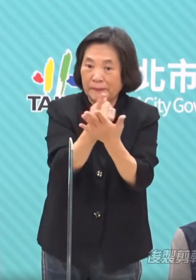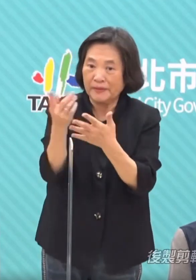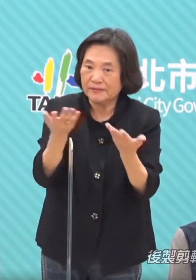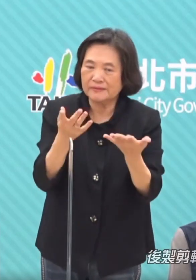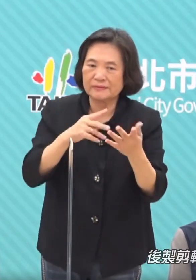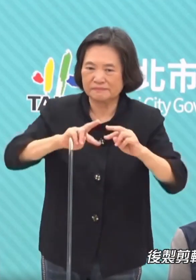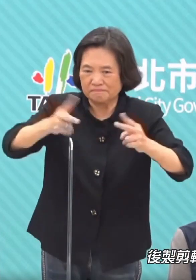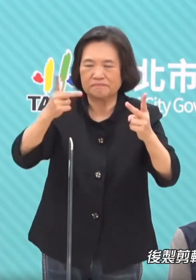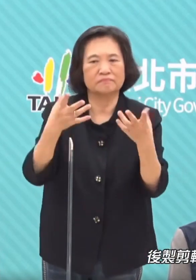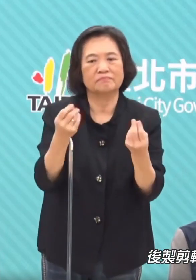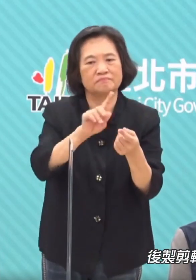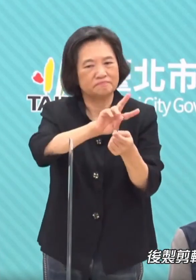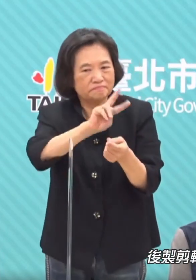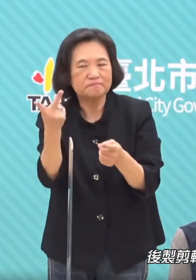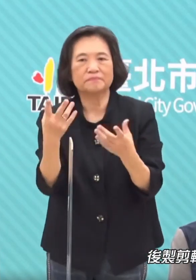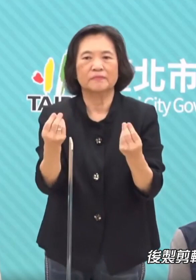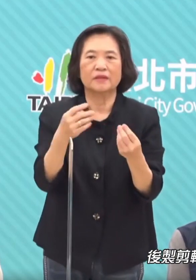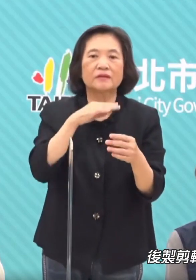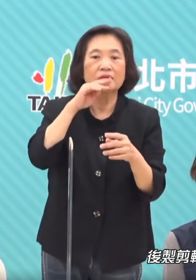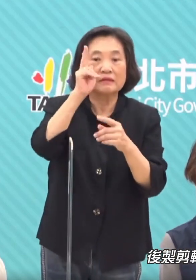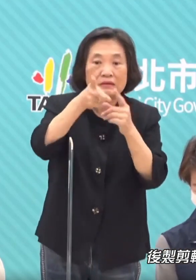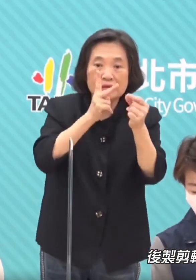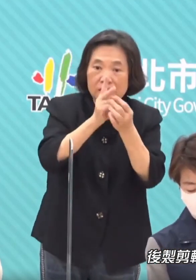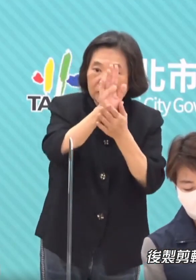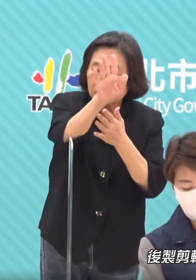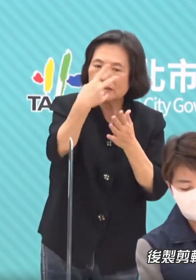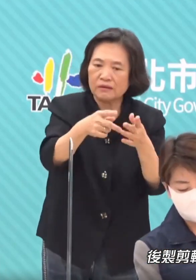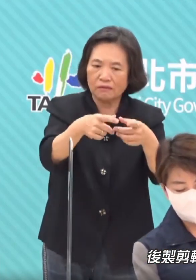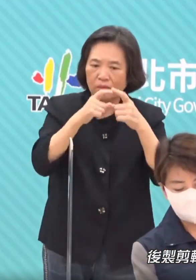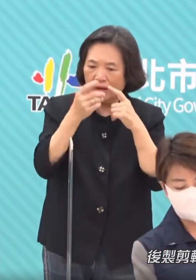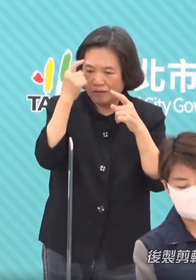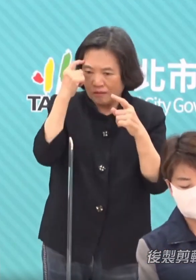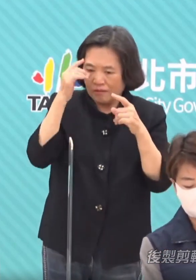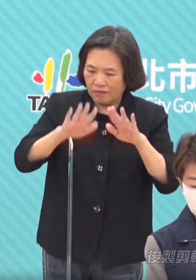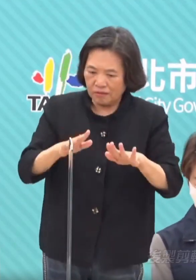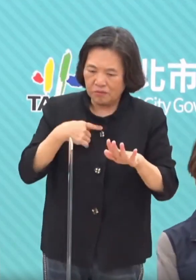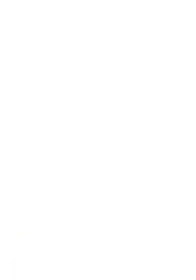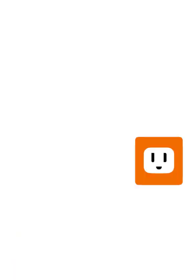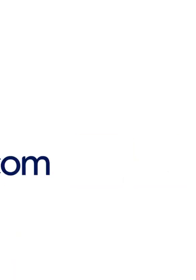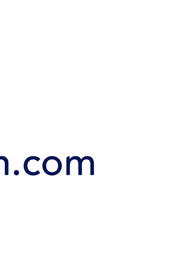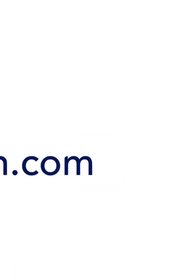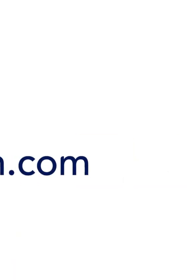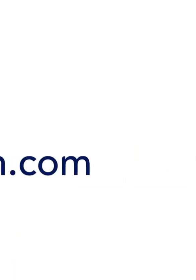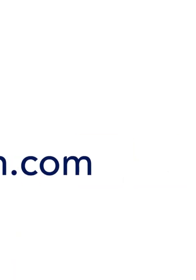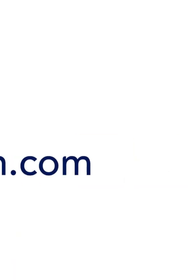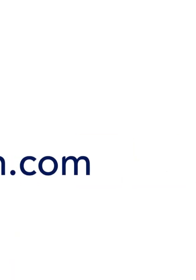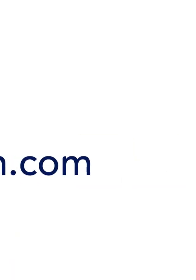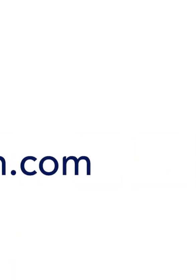转型，这是两年后再回来看，就发现我们这个犯的国家战略错误。